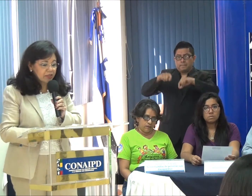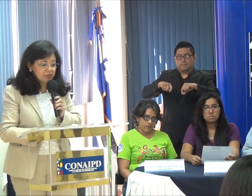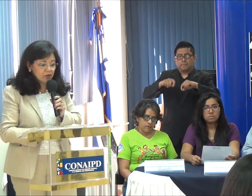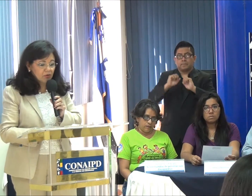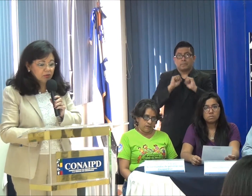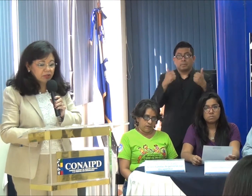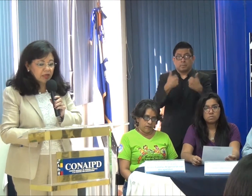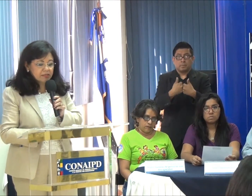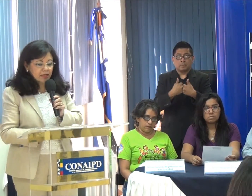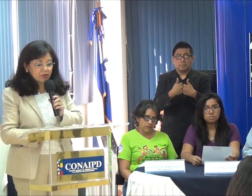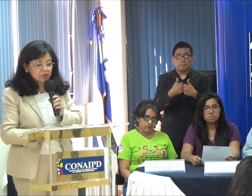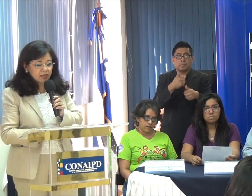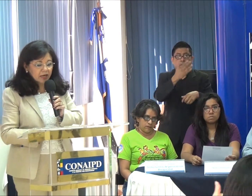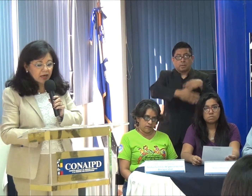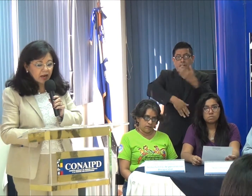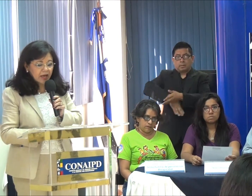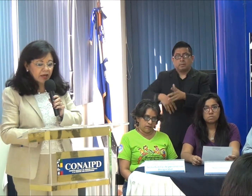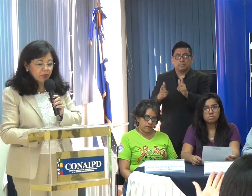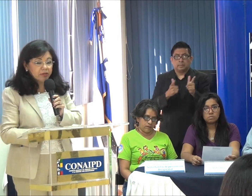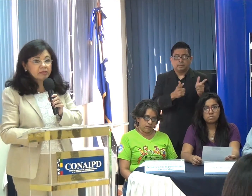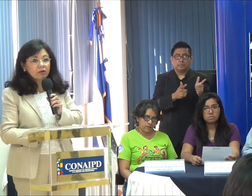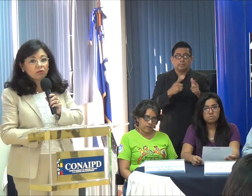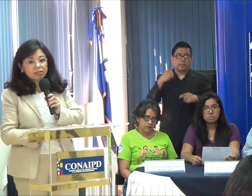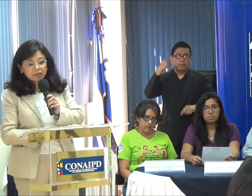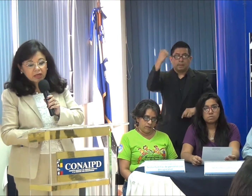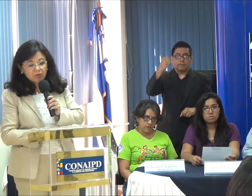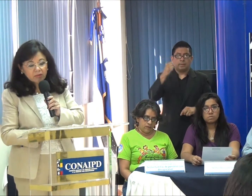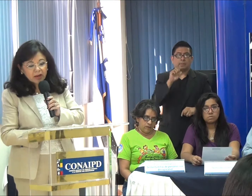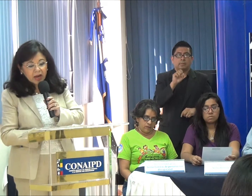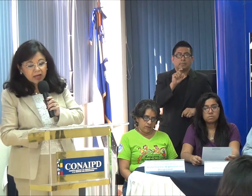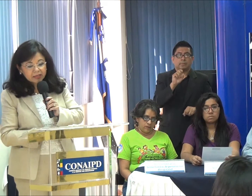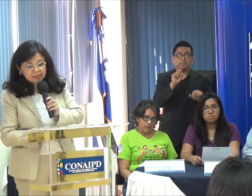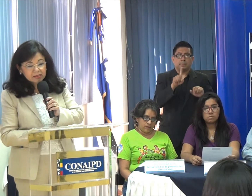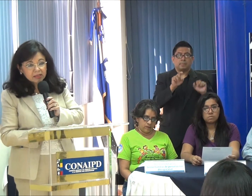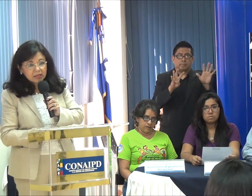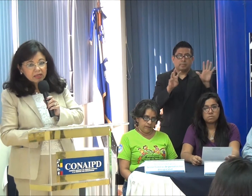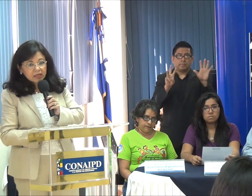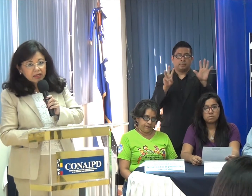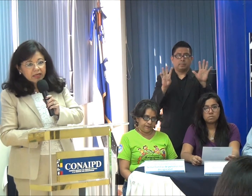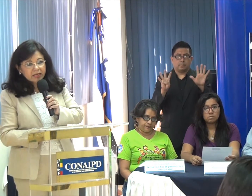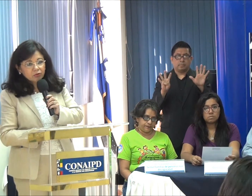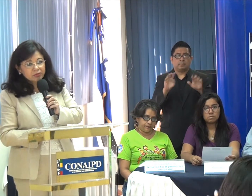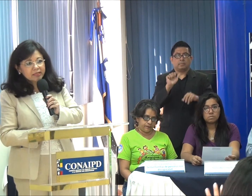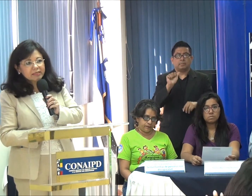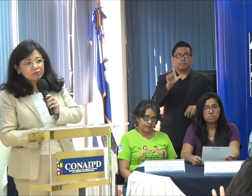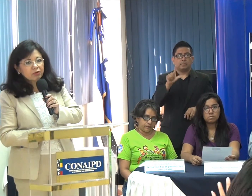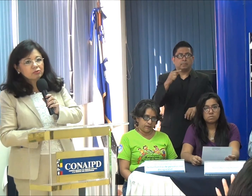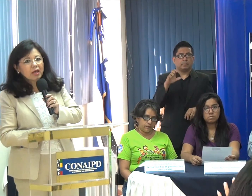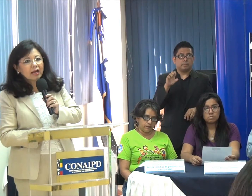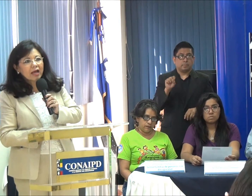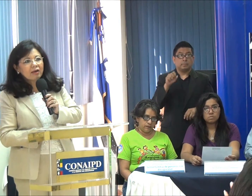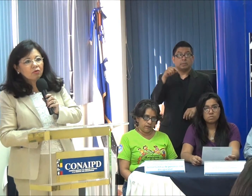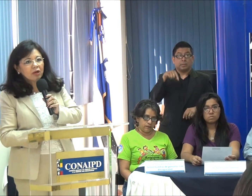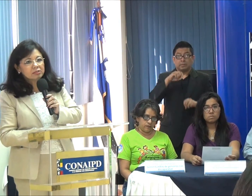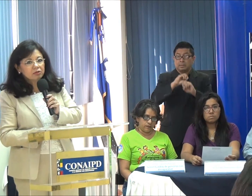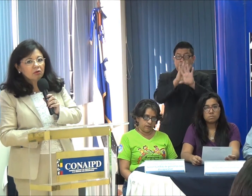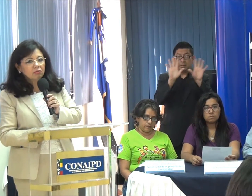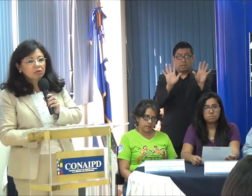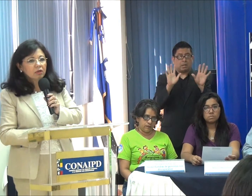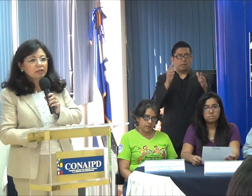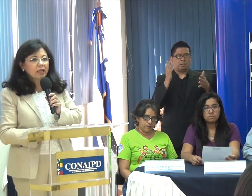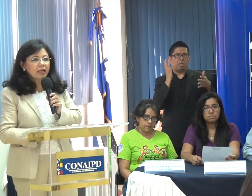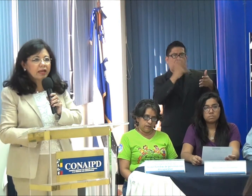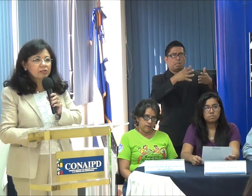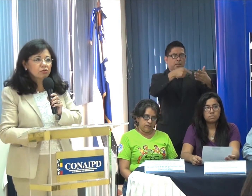la Asociación de Lisiados de Guerra Héroes del 89 Aldes. Y entonces esto es una clara